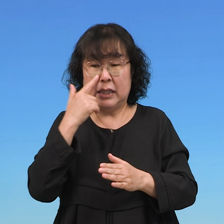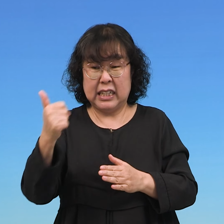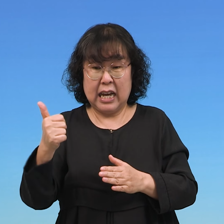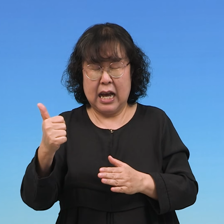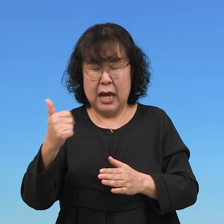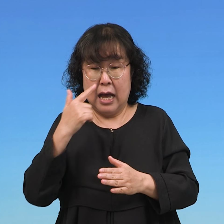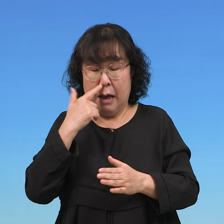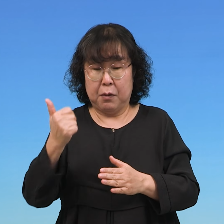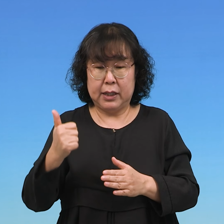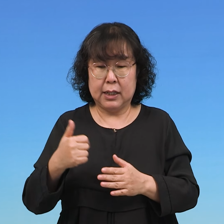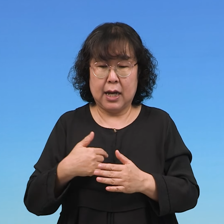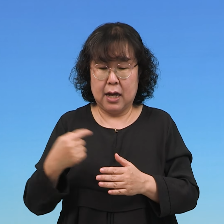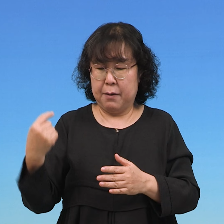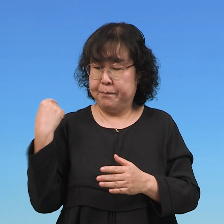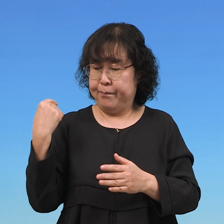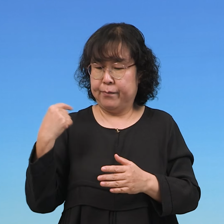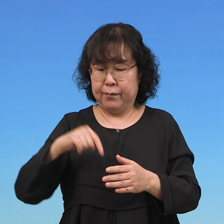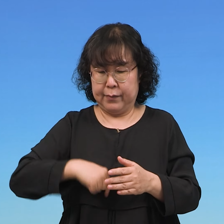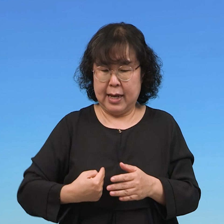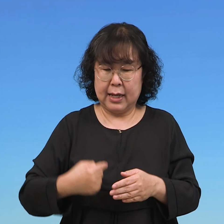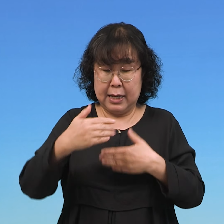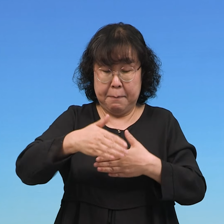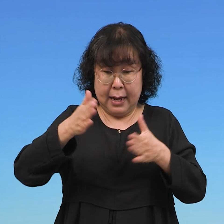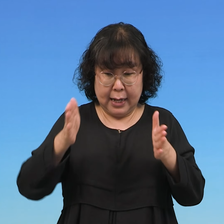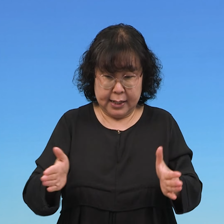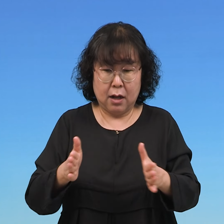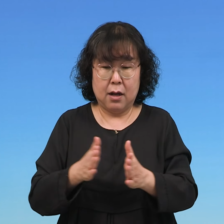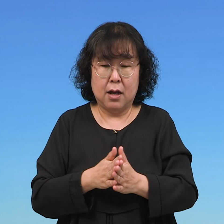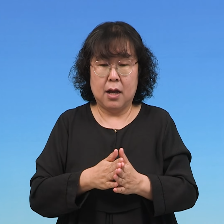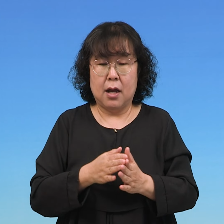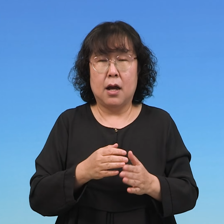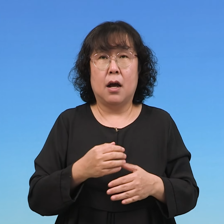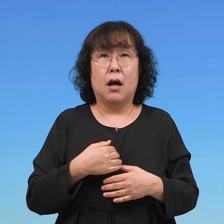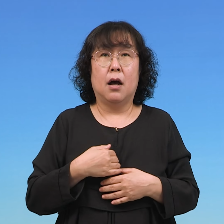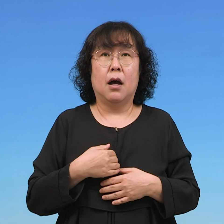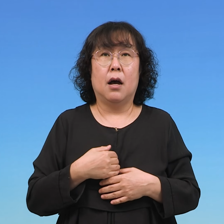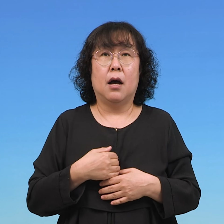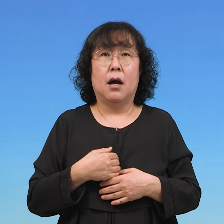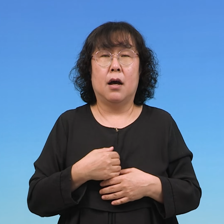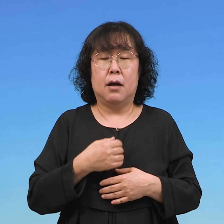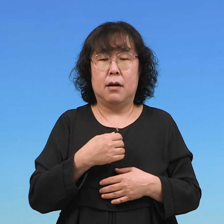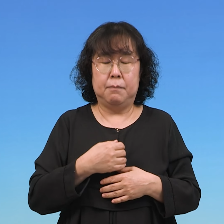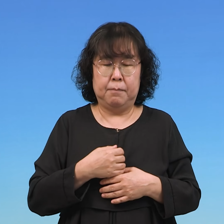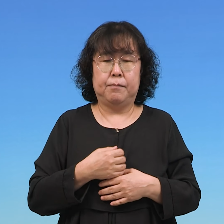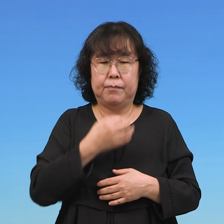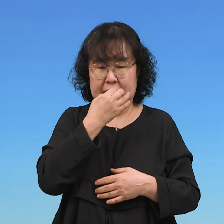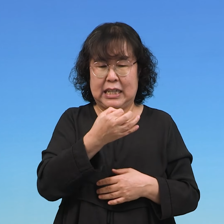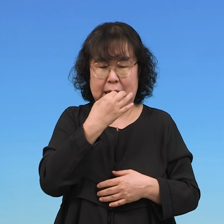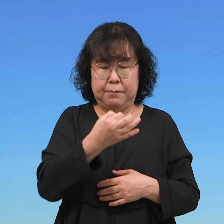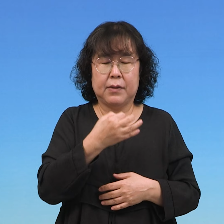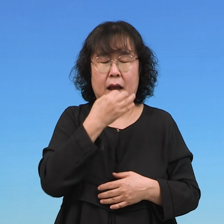우리처럼 막 뛰어와가지고 막 소리 지르고 안 그래요? 옛날에 뼈대에 있는 집 어른들은 그냥 안방에서